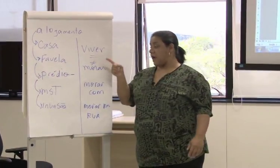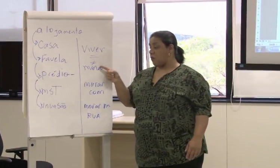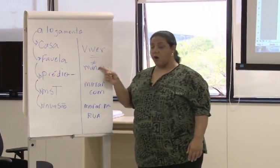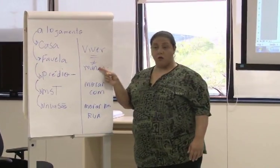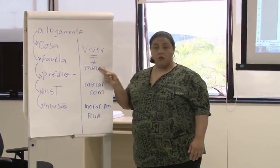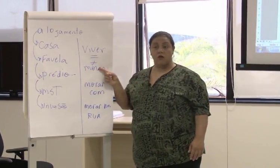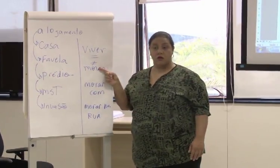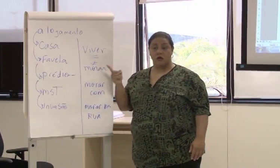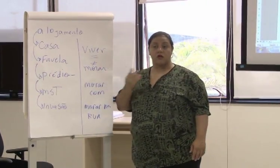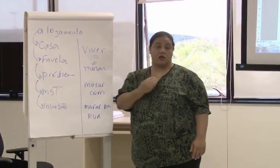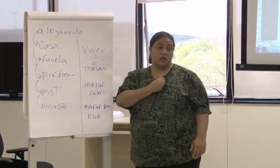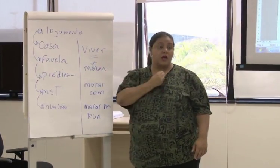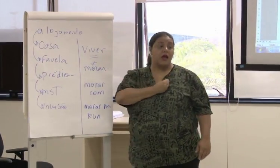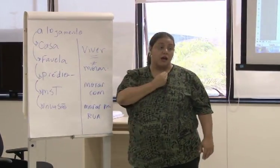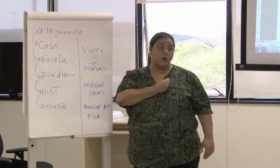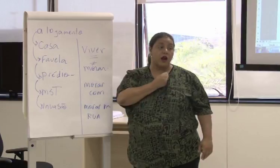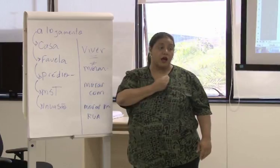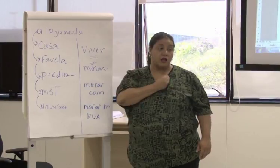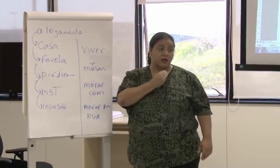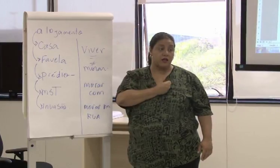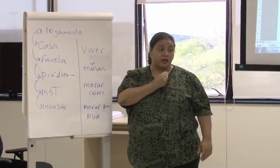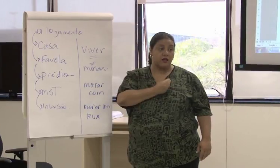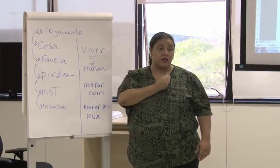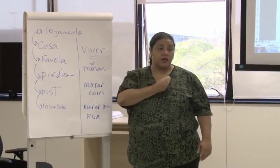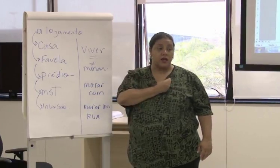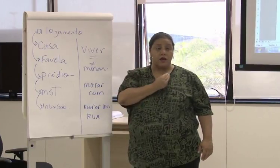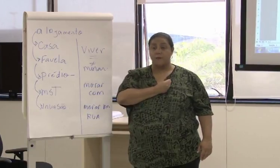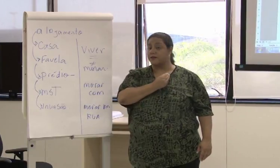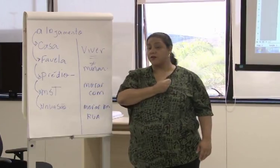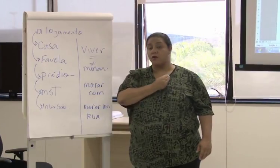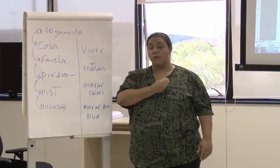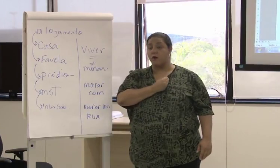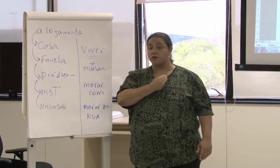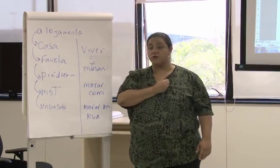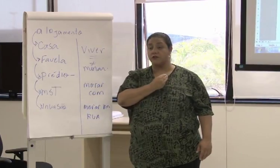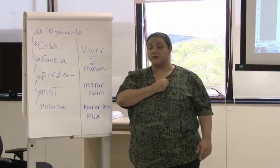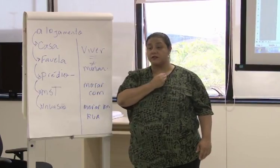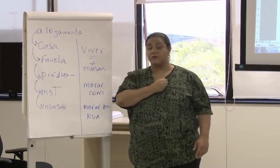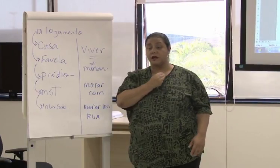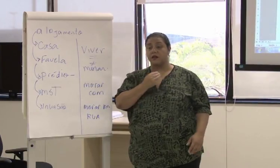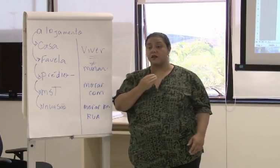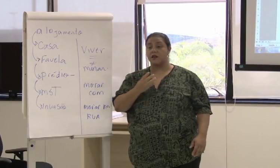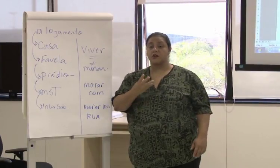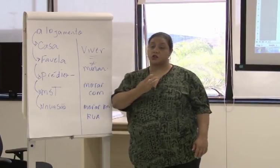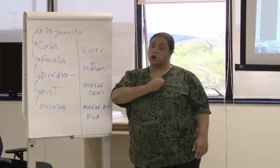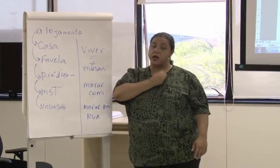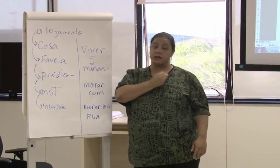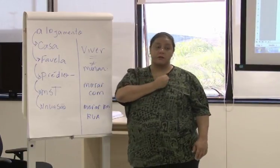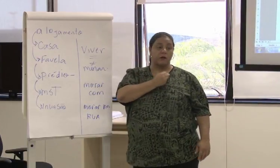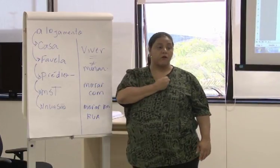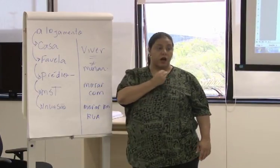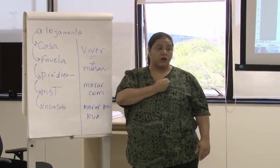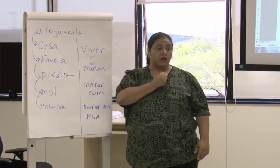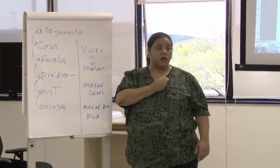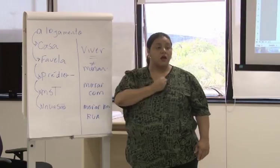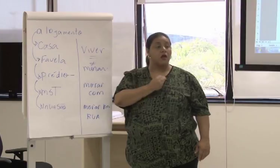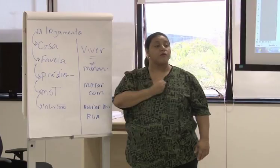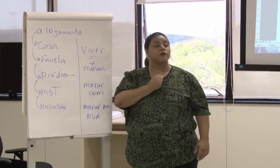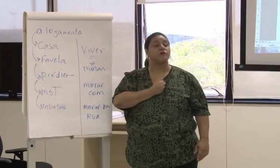que é igual a morar. Mas que eu não posso fazer também só esse para morar. Eu posso perguntar,